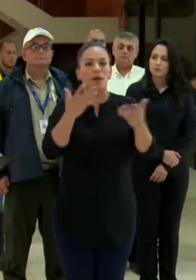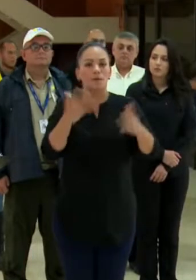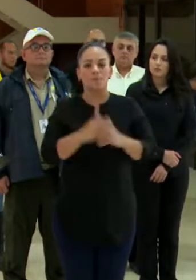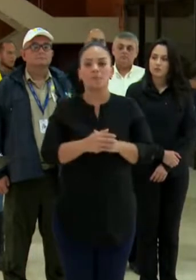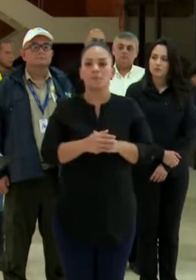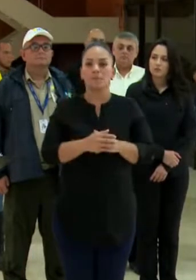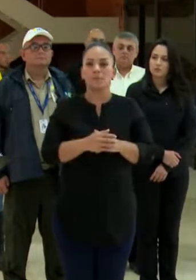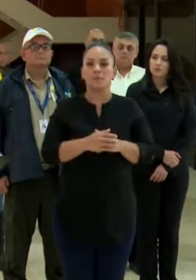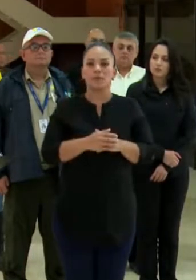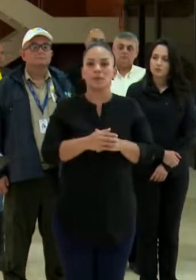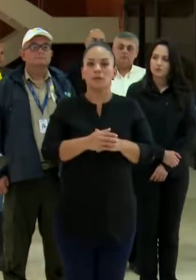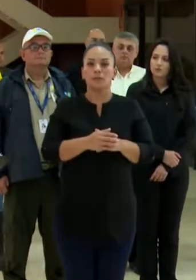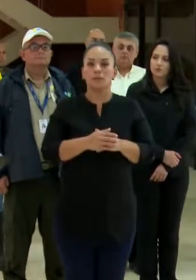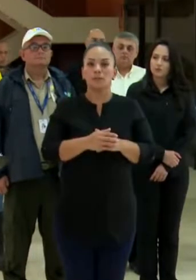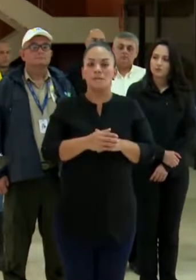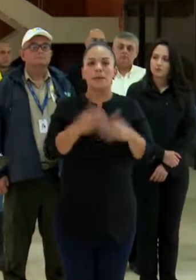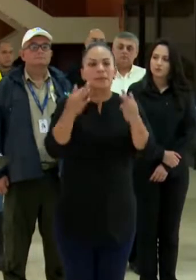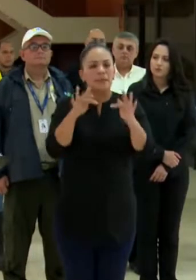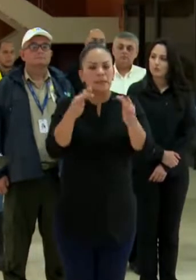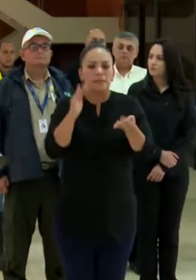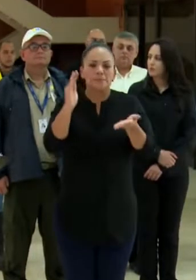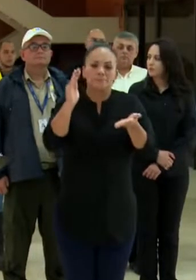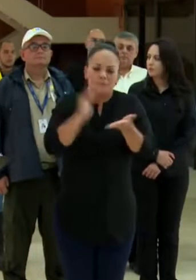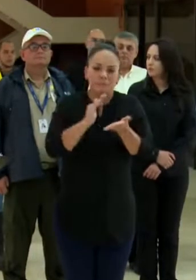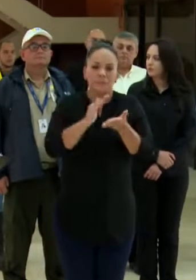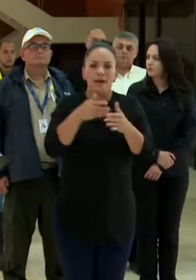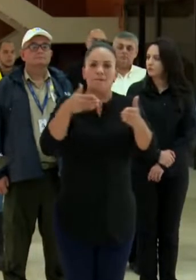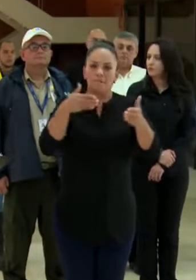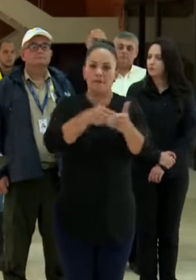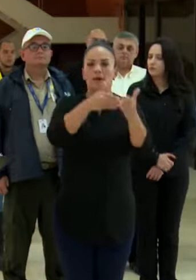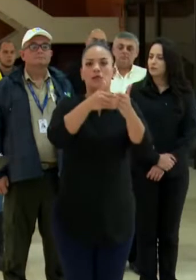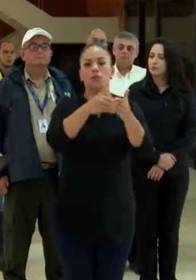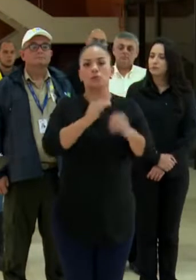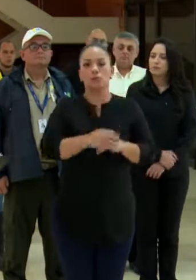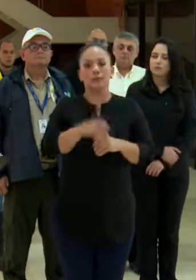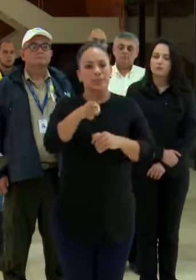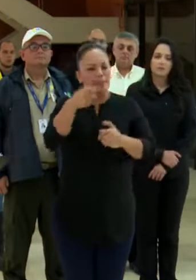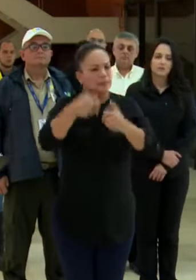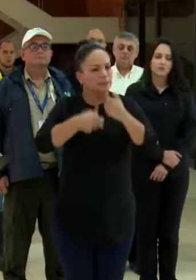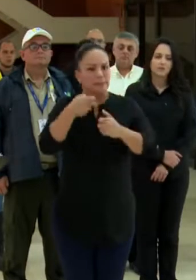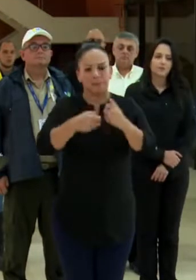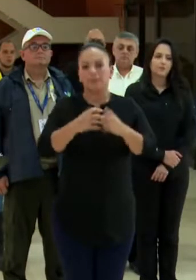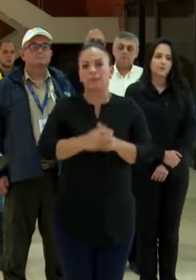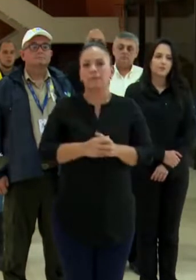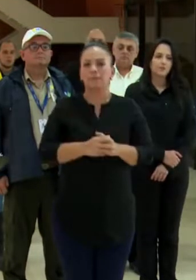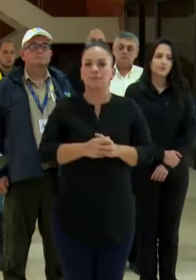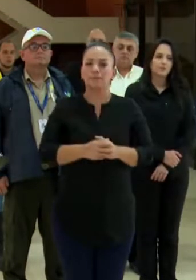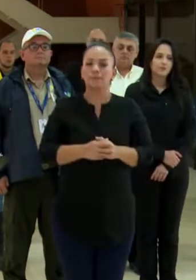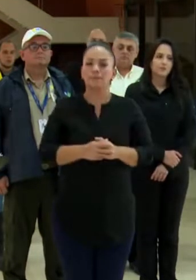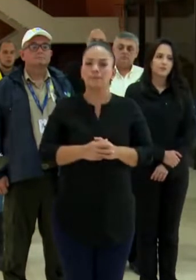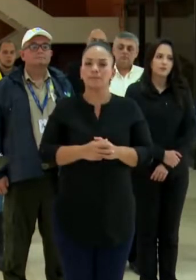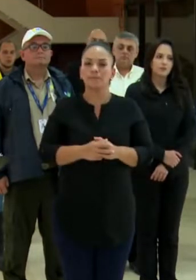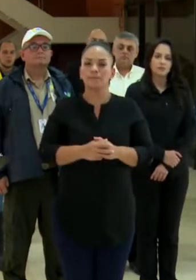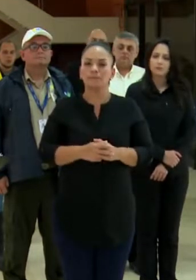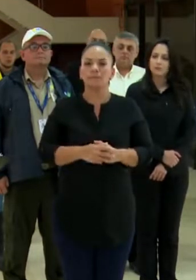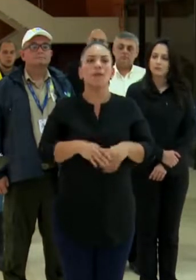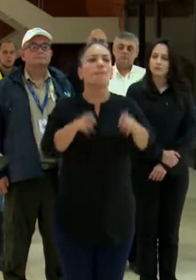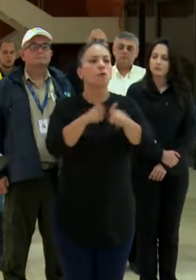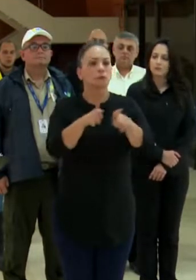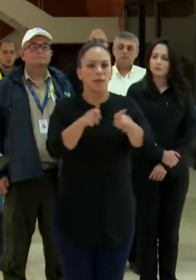para paliar los efectos de esta crisis, pero sobre todo